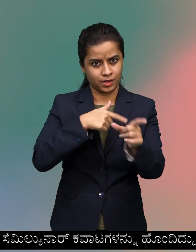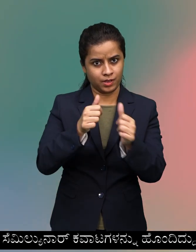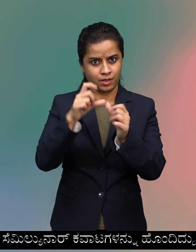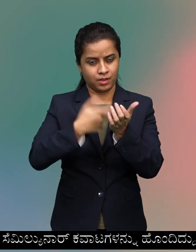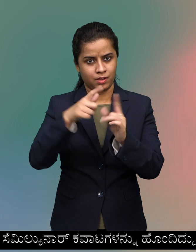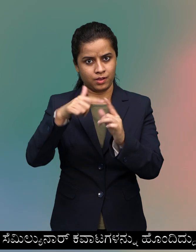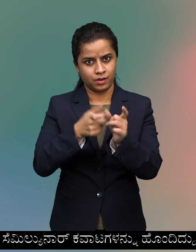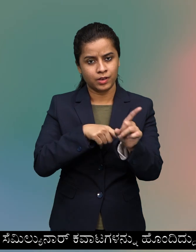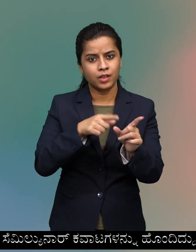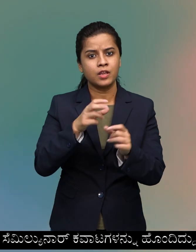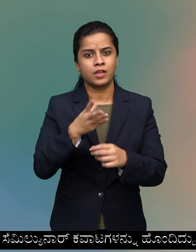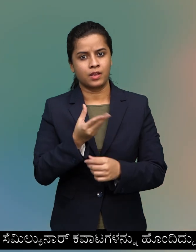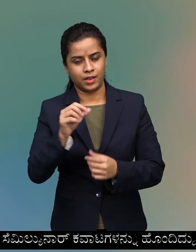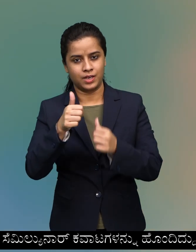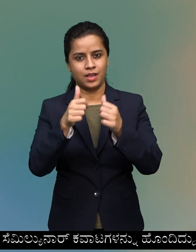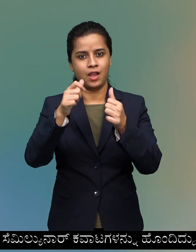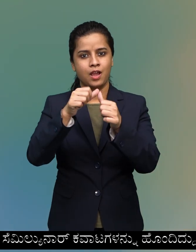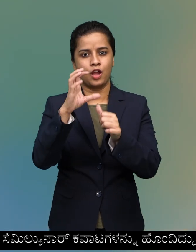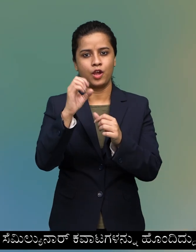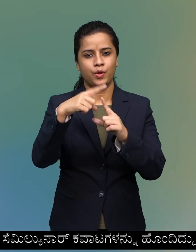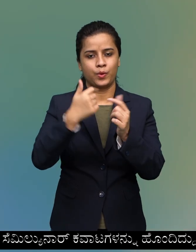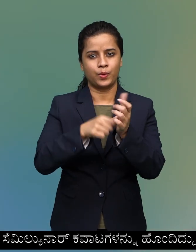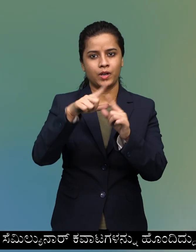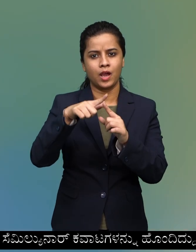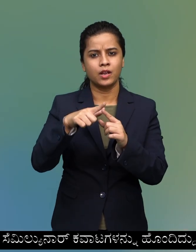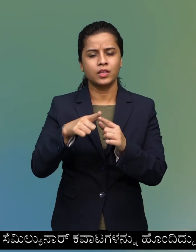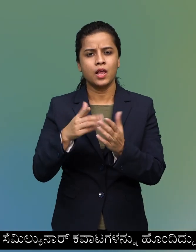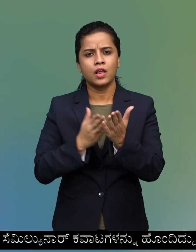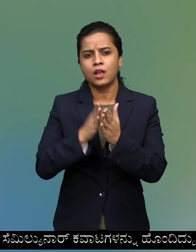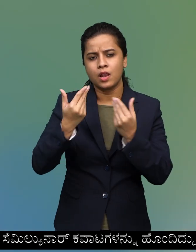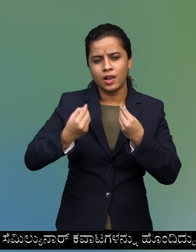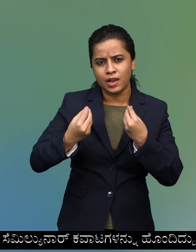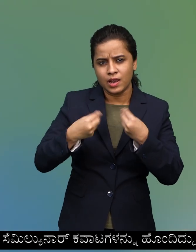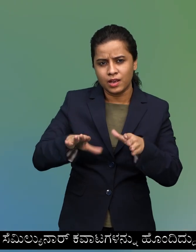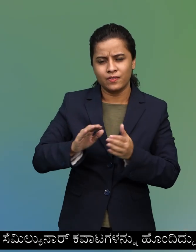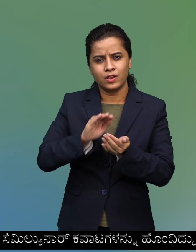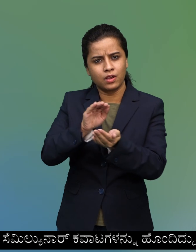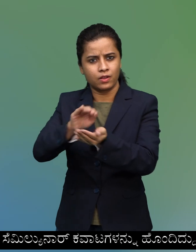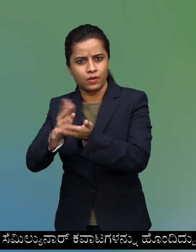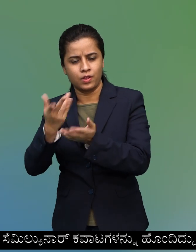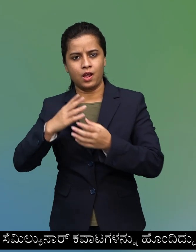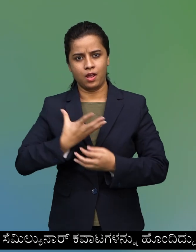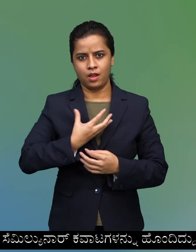ಸೆಲ್ಯುಲಾರ್ ಕವಾಟಗಳನ್ನು ಹೊಂದಿದ್ದು ಅದು ಕುಹರದೊಳಗೆ ರಕ್ತದ ಹಿಮ್ಮುಖ ಹರಿವನ್ನು ತಡೆಯುತ್ತದೆ.